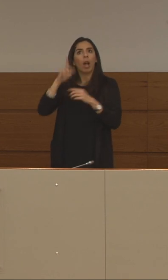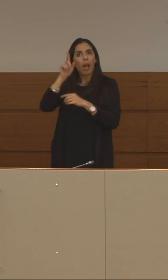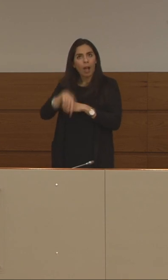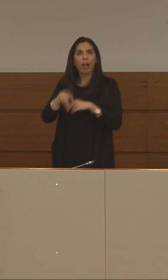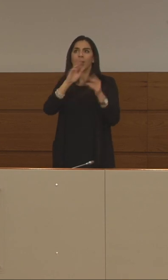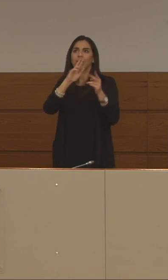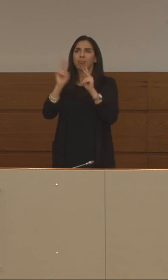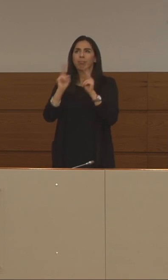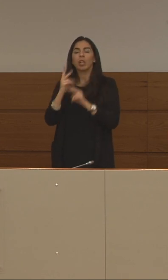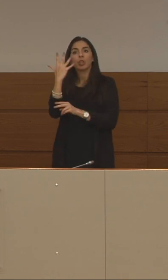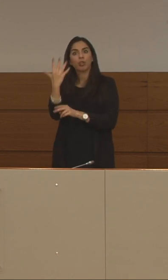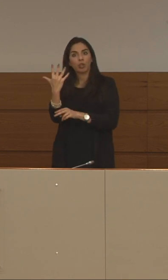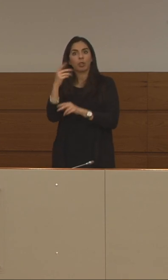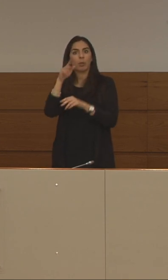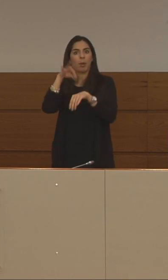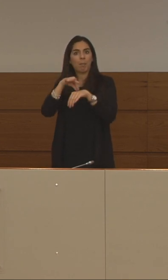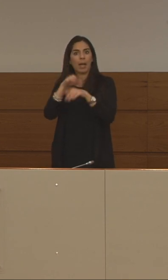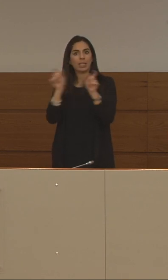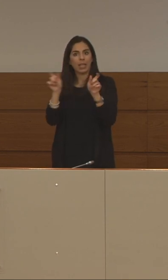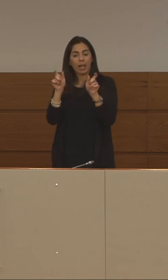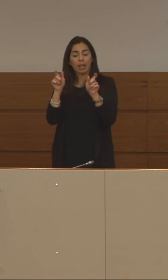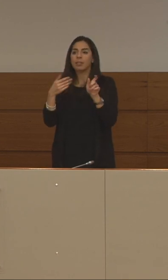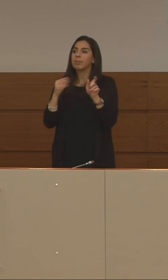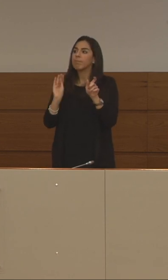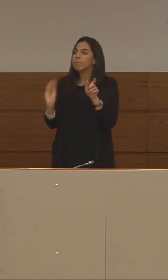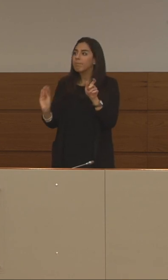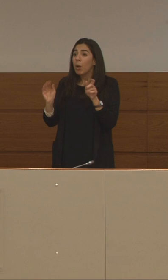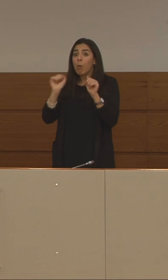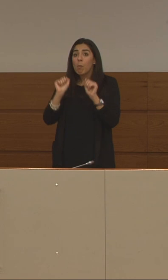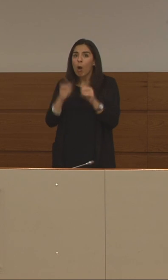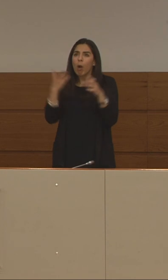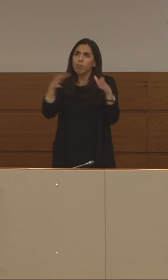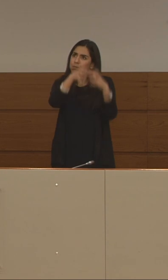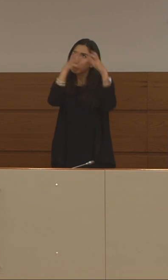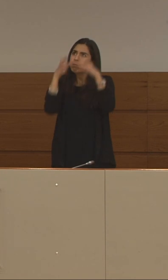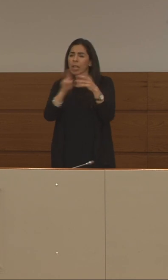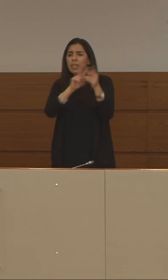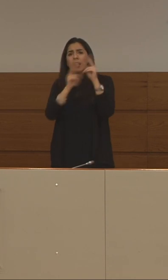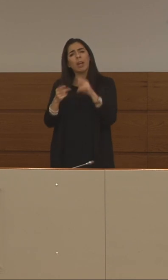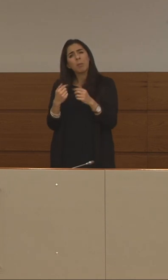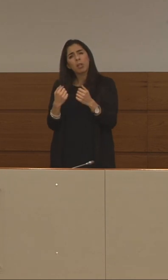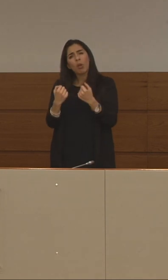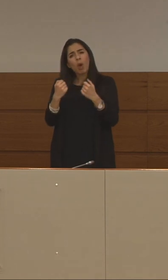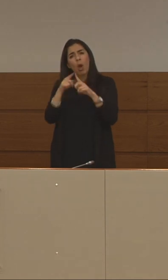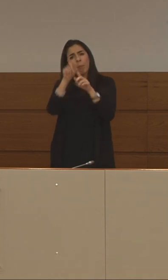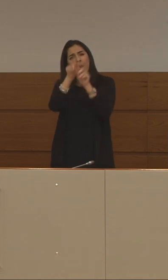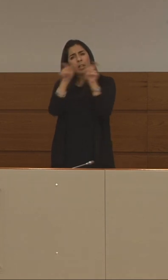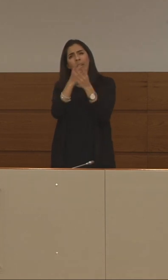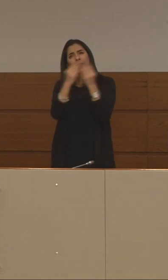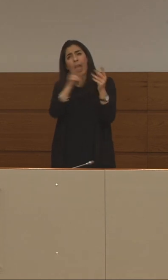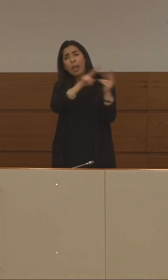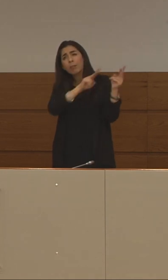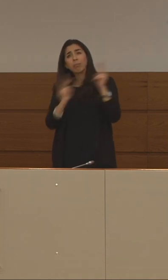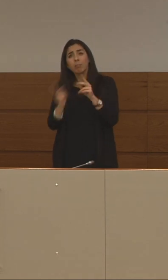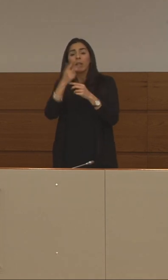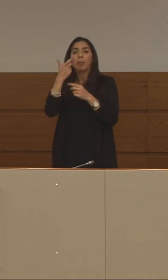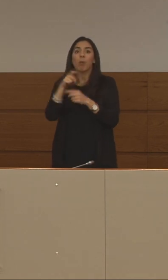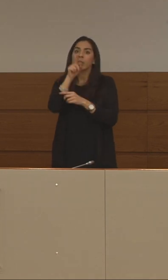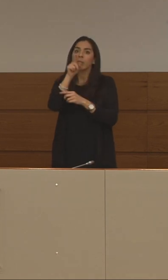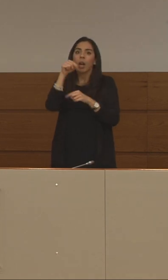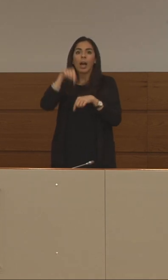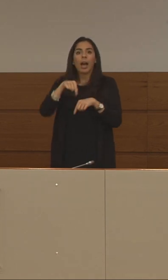non fosse possibile trasferire un maggior un maggior numero di pazienti considerato che il sistema sanitario lombardo